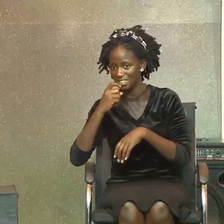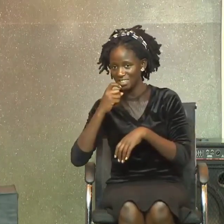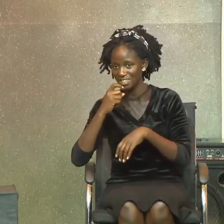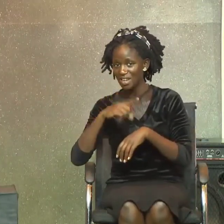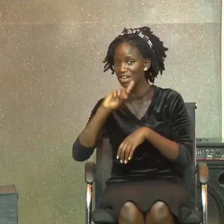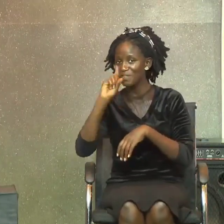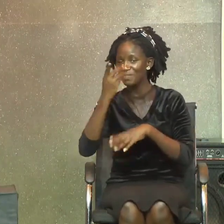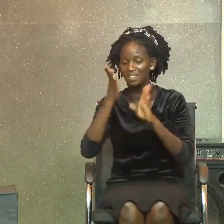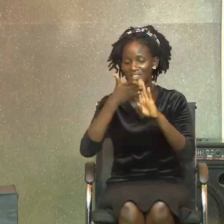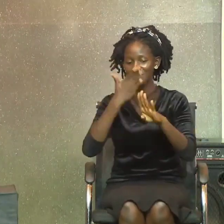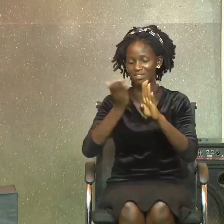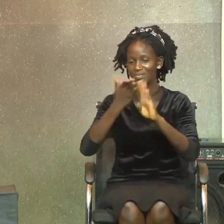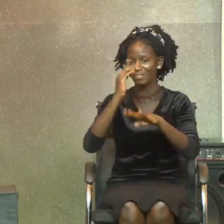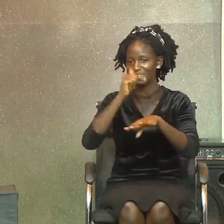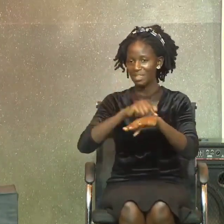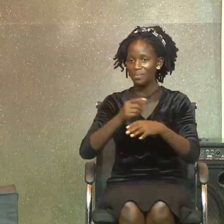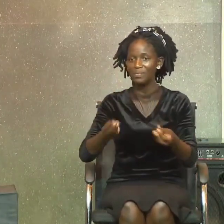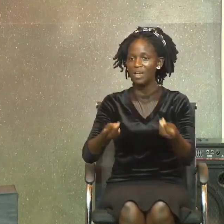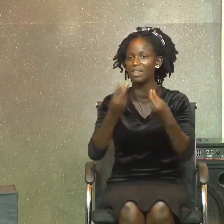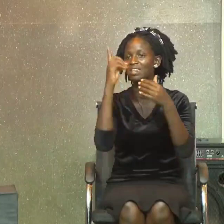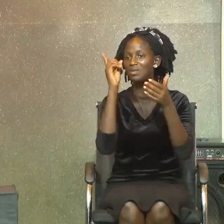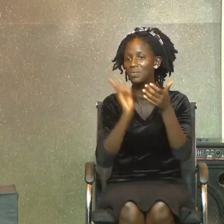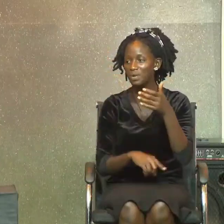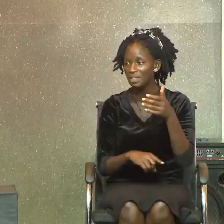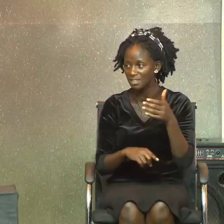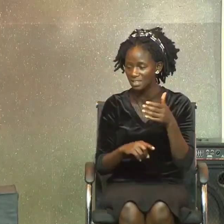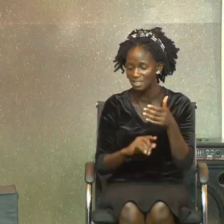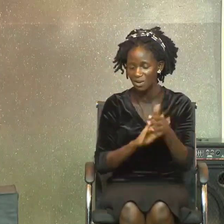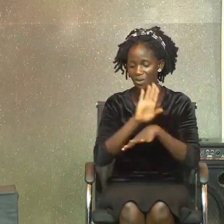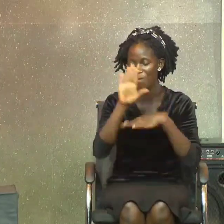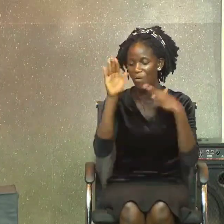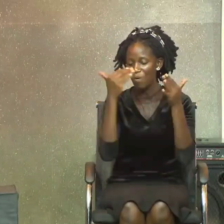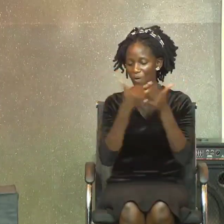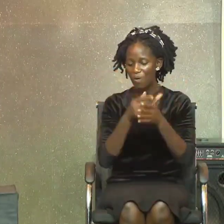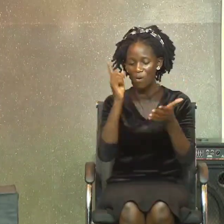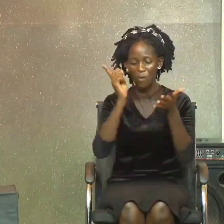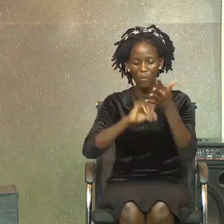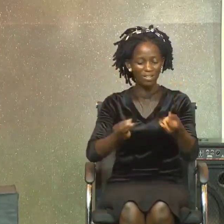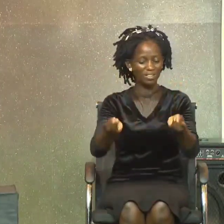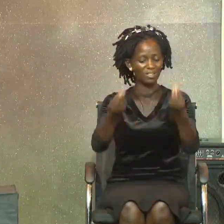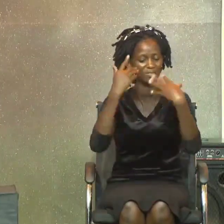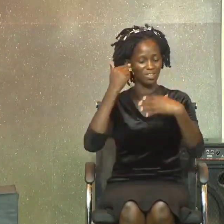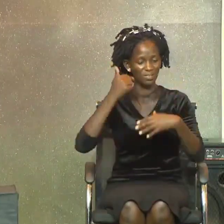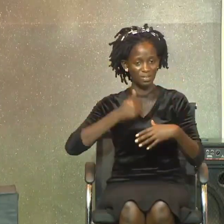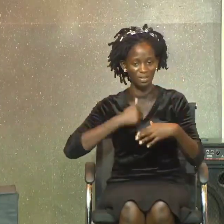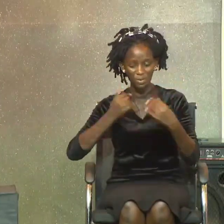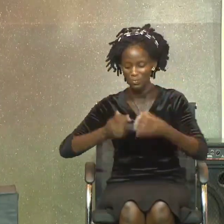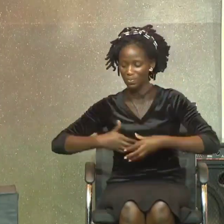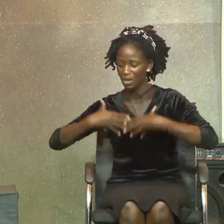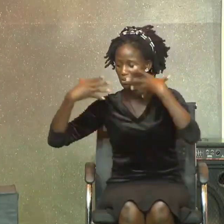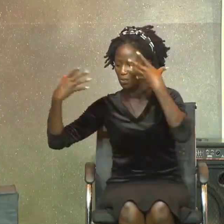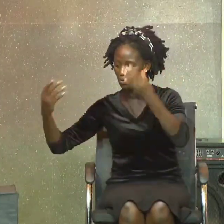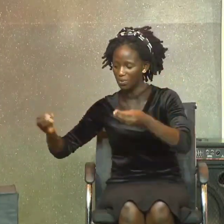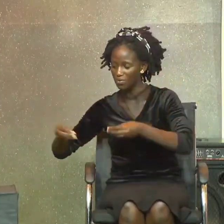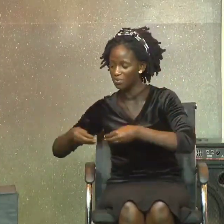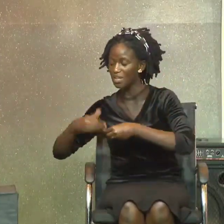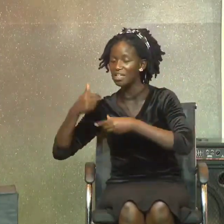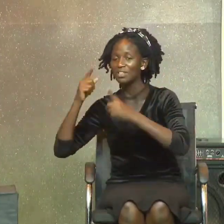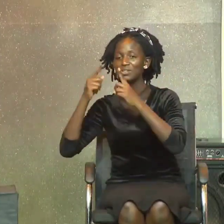akati kye nakola neŋamba oo ke bampadde ke kaba kasooka eri gwe nkwana